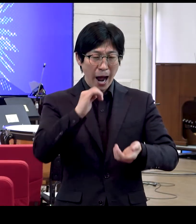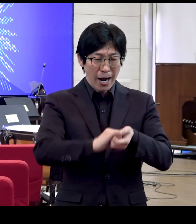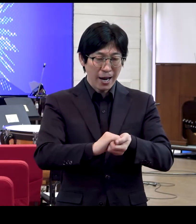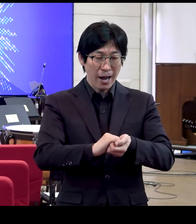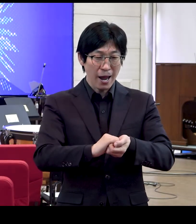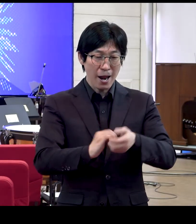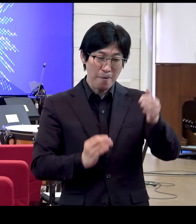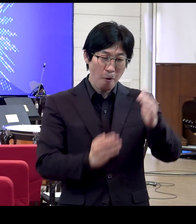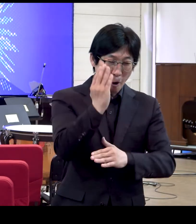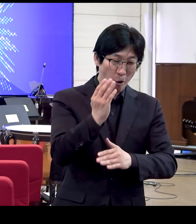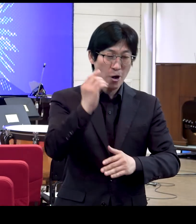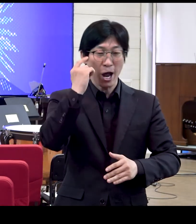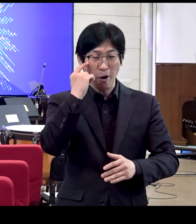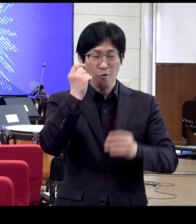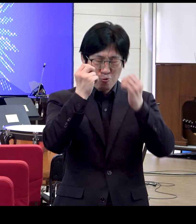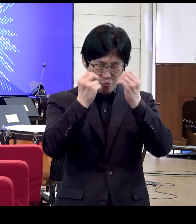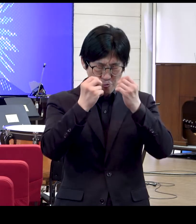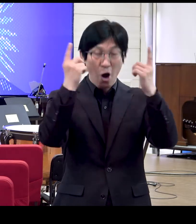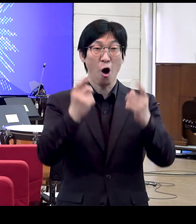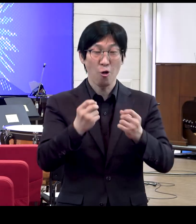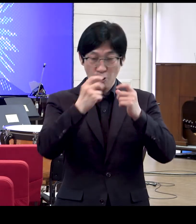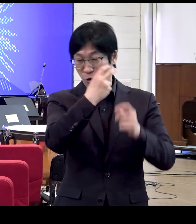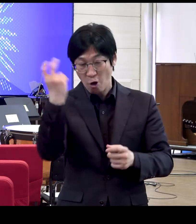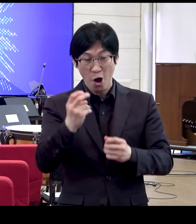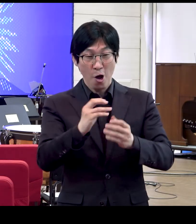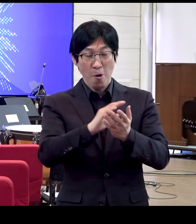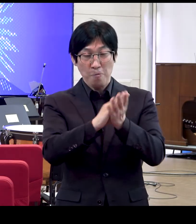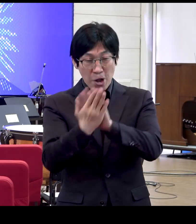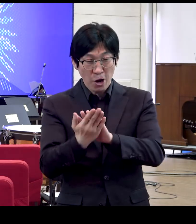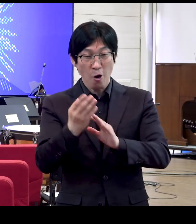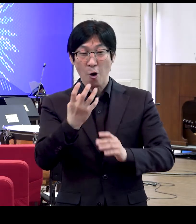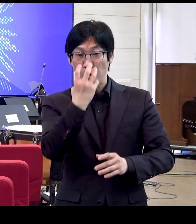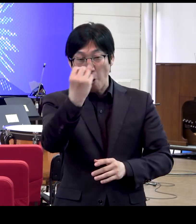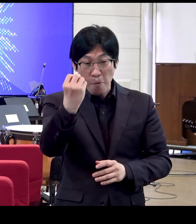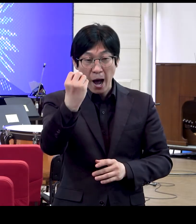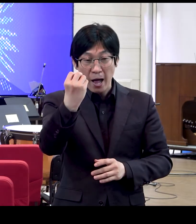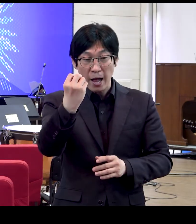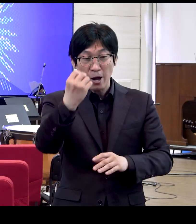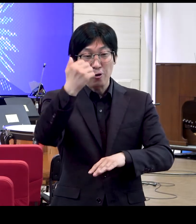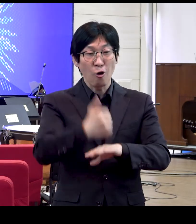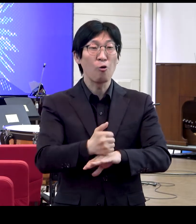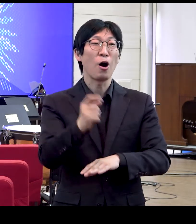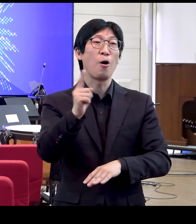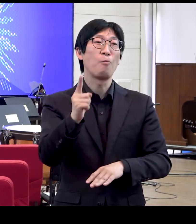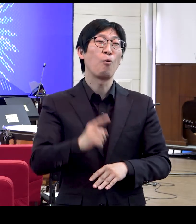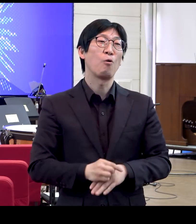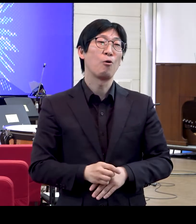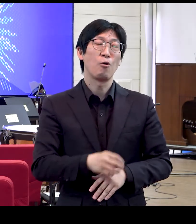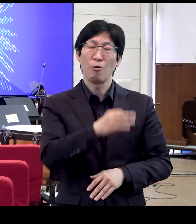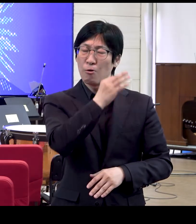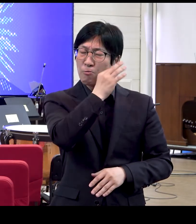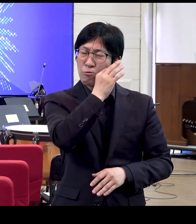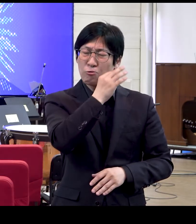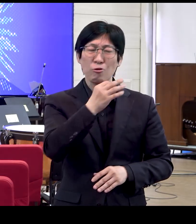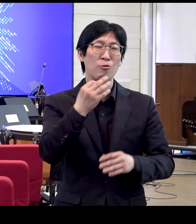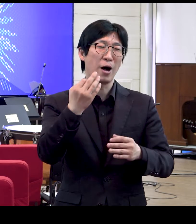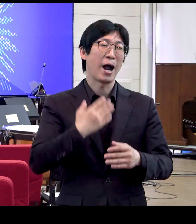부정하고 스스로 정말 눈이 밝아져서 똑똑해져서 그렇게 교만해졌을 때 나온 결론이다, 그 말이에요.